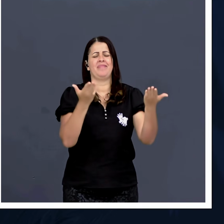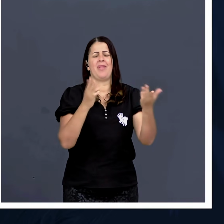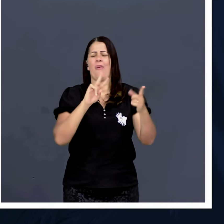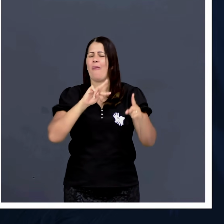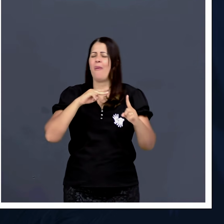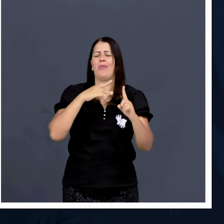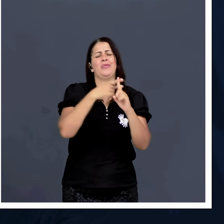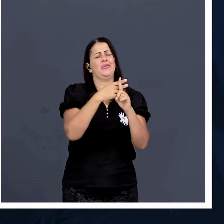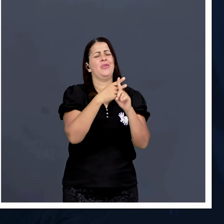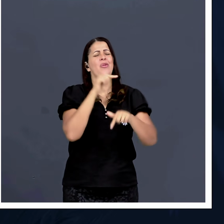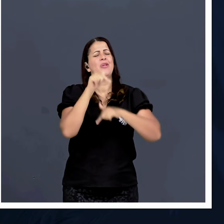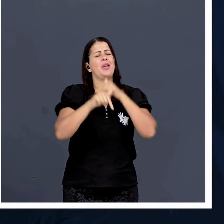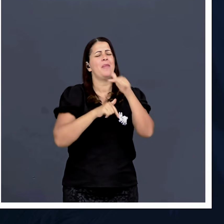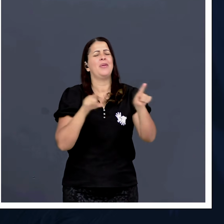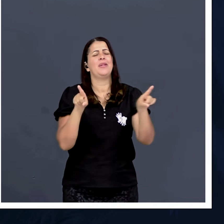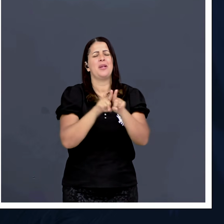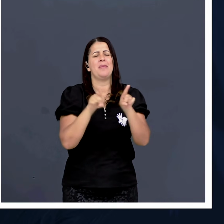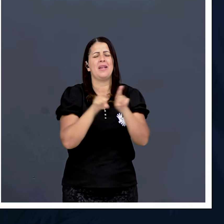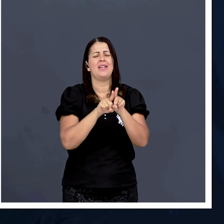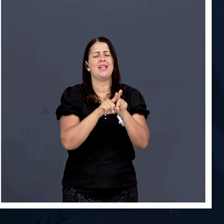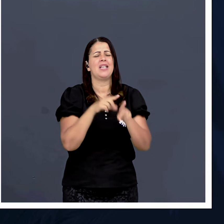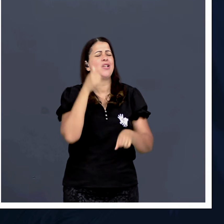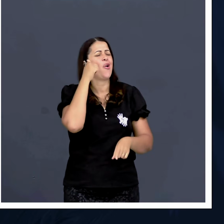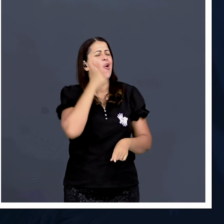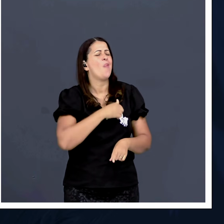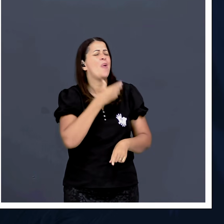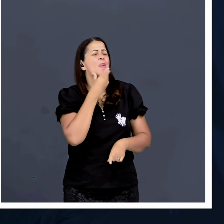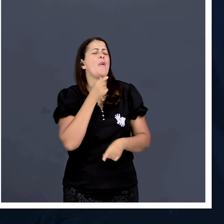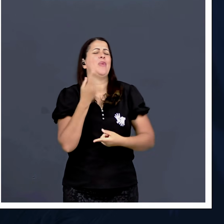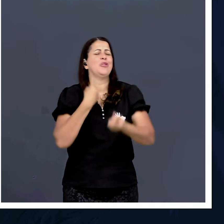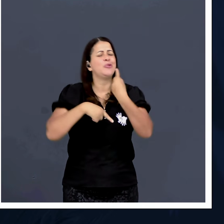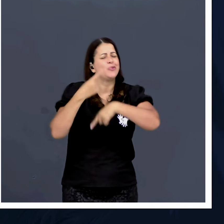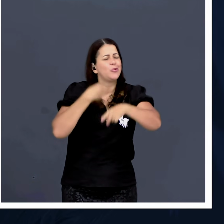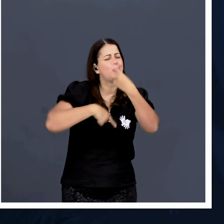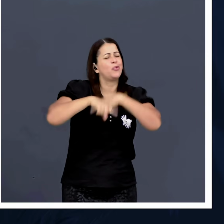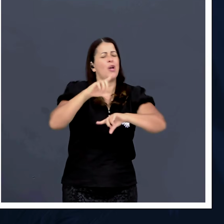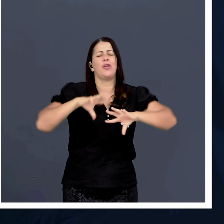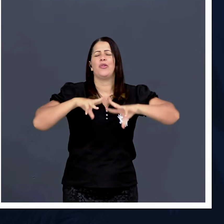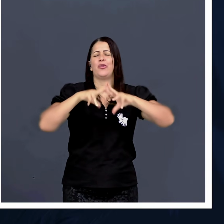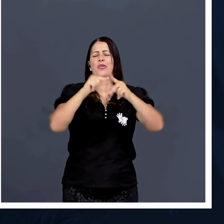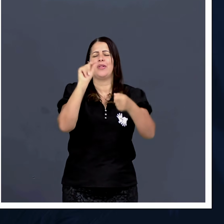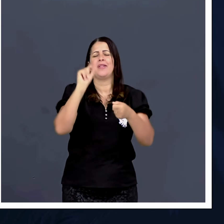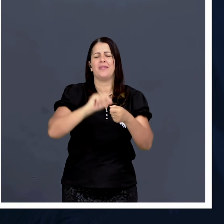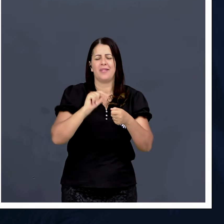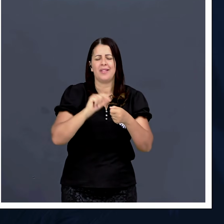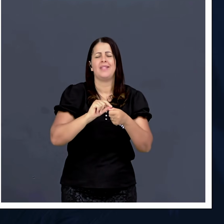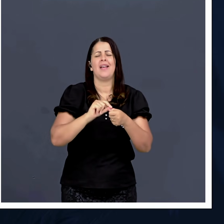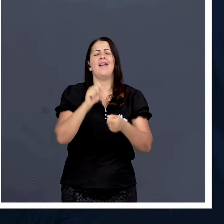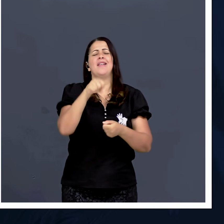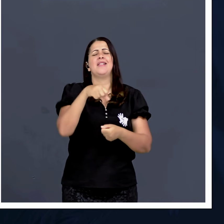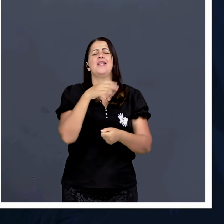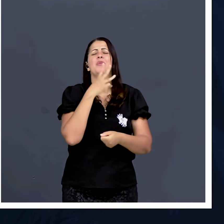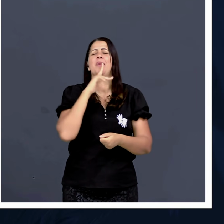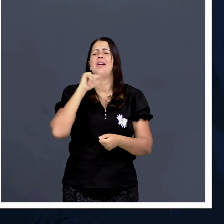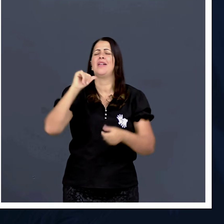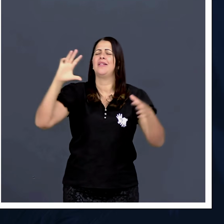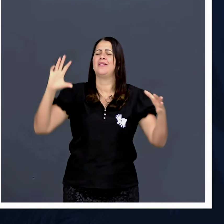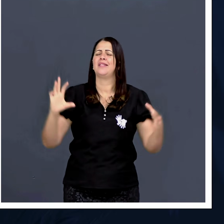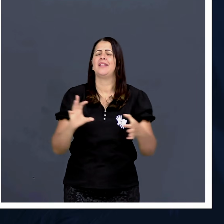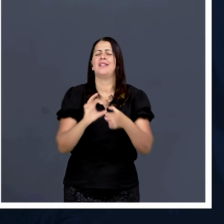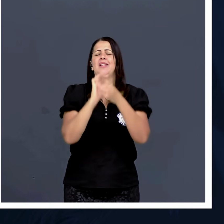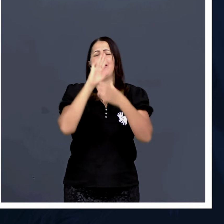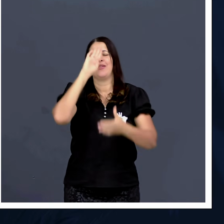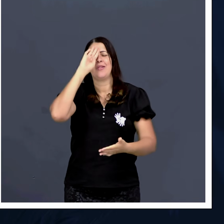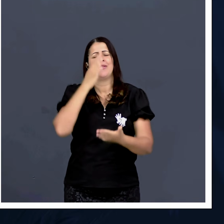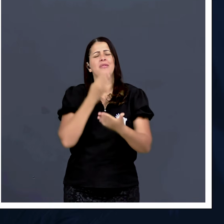meio agora, Pai. Que esse homem, que essa mulher possa prosperar em tudo o que faz. Assim, Pai, nós unimos a nossa